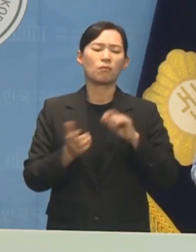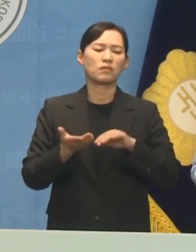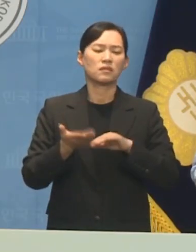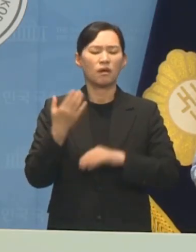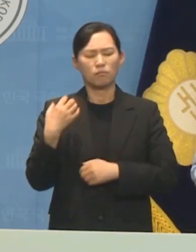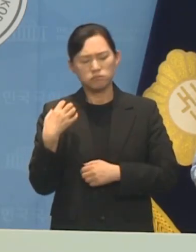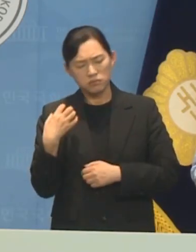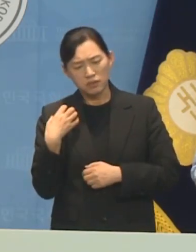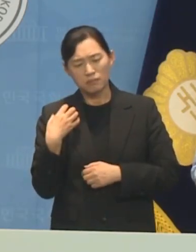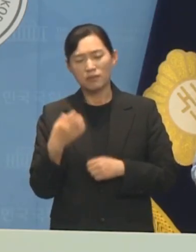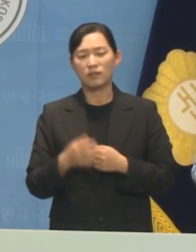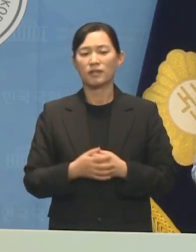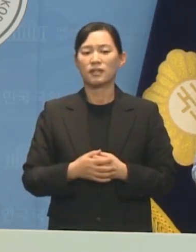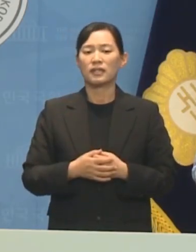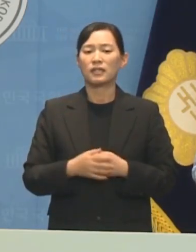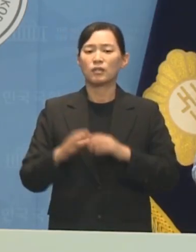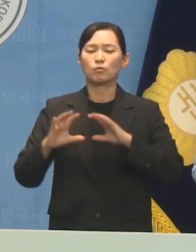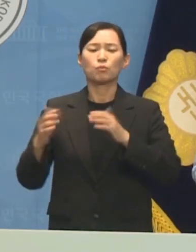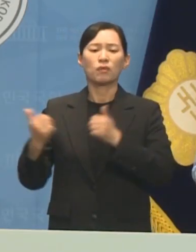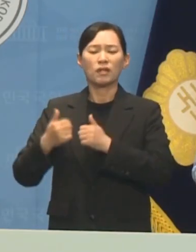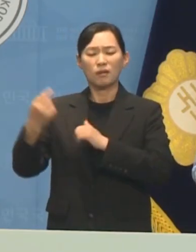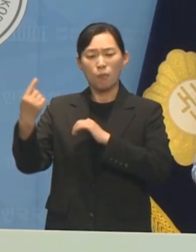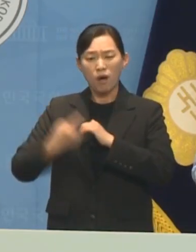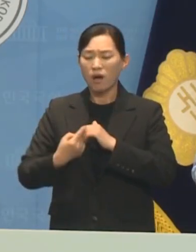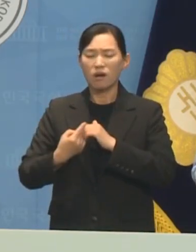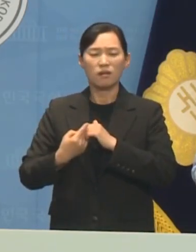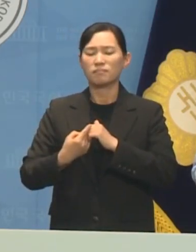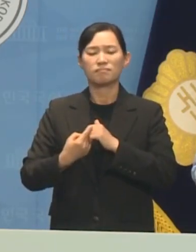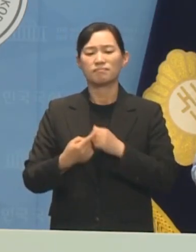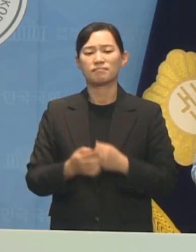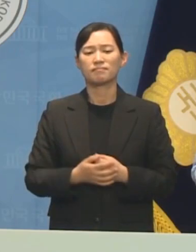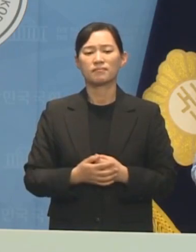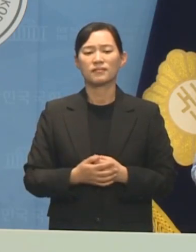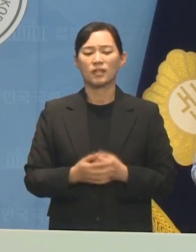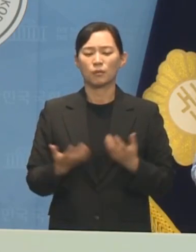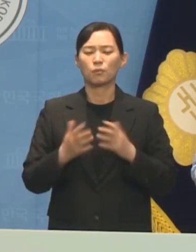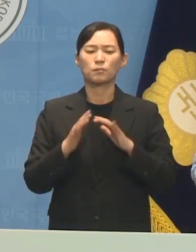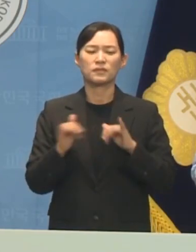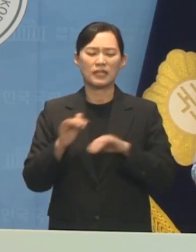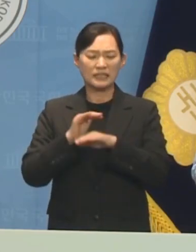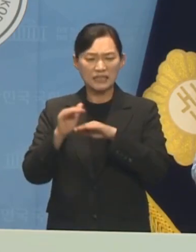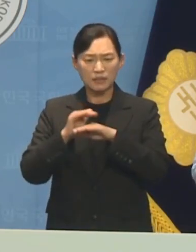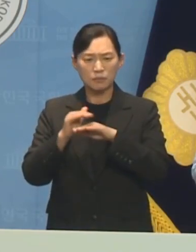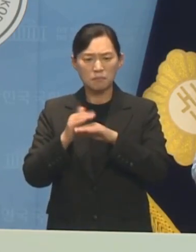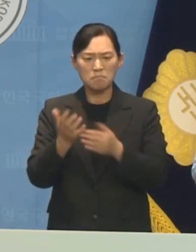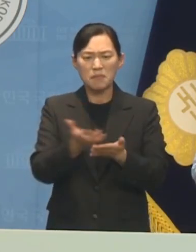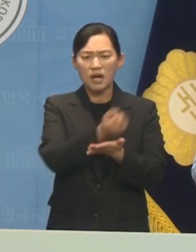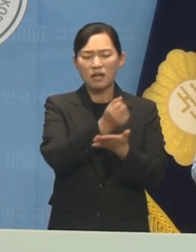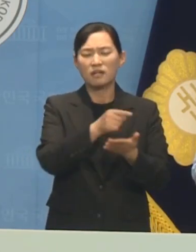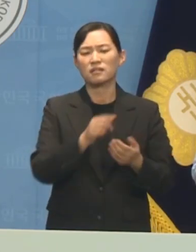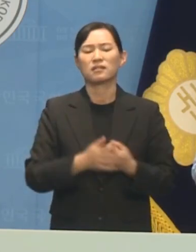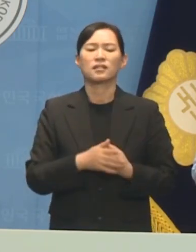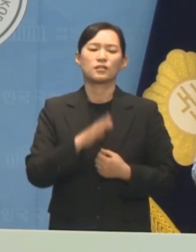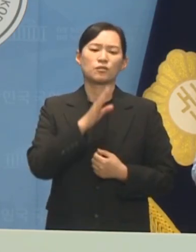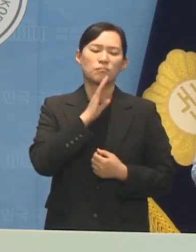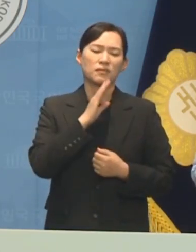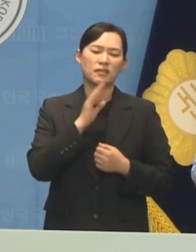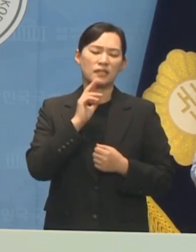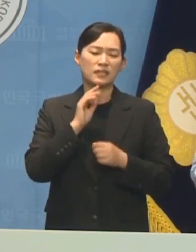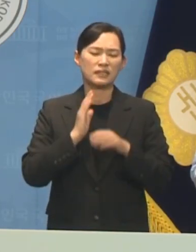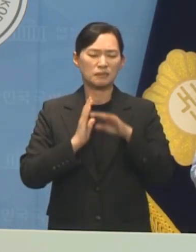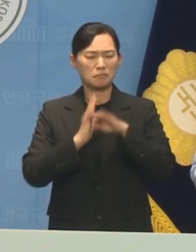감내하기 힘들어 이렇게 국회를 찾고 있습니다. 노동자의 차량까지 착취하는 것은 정말